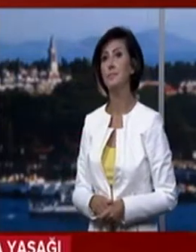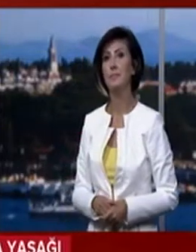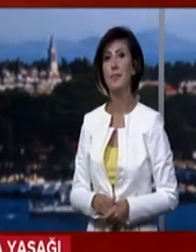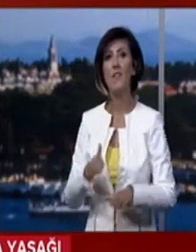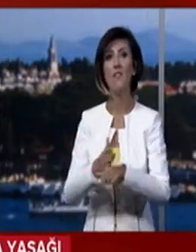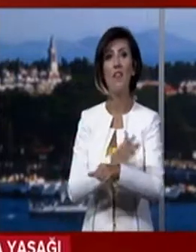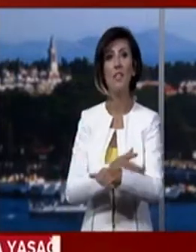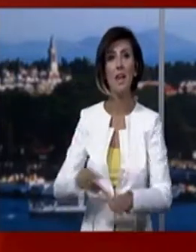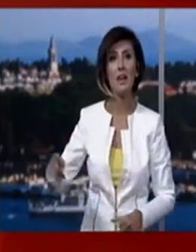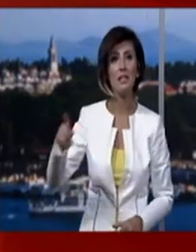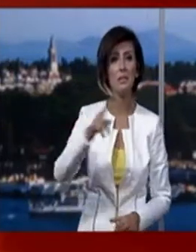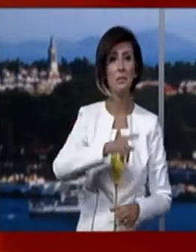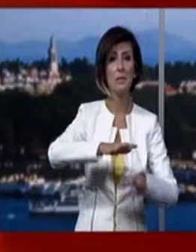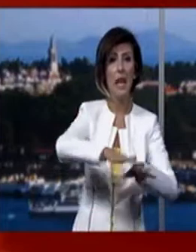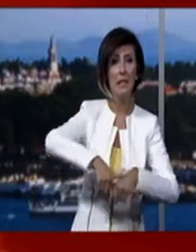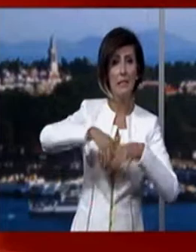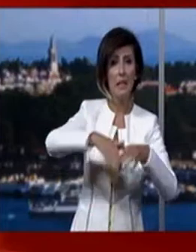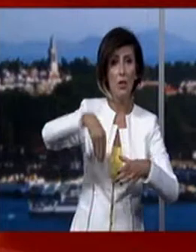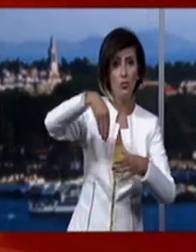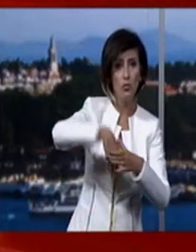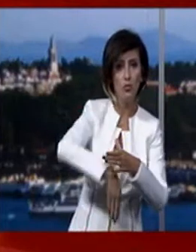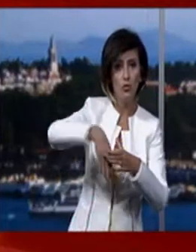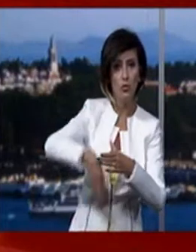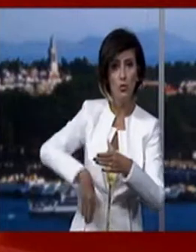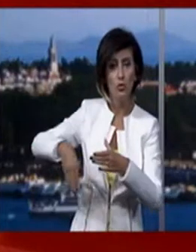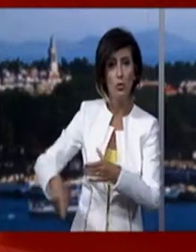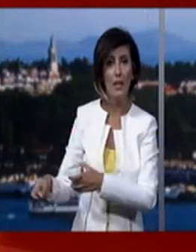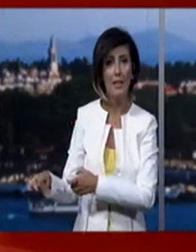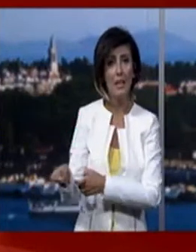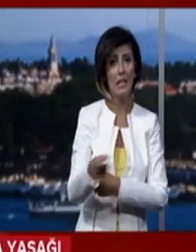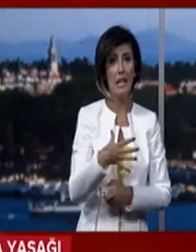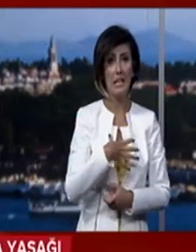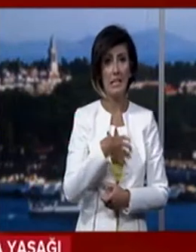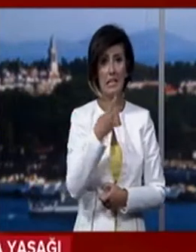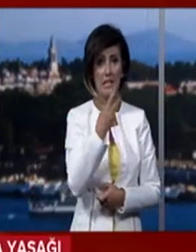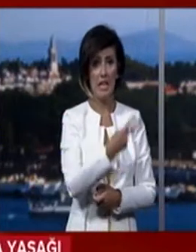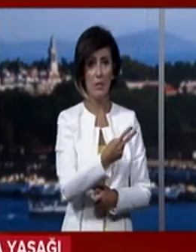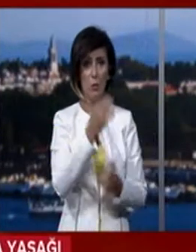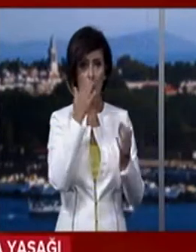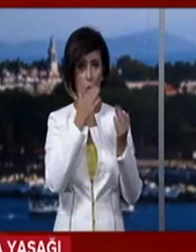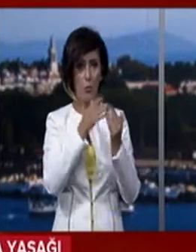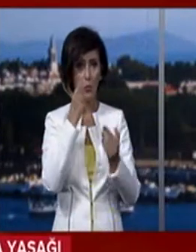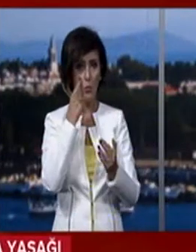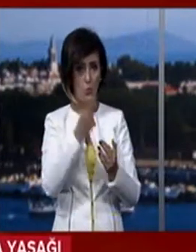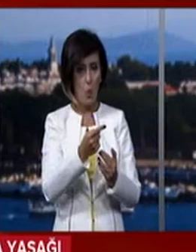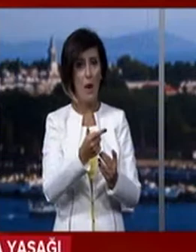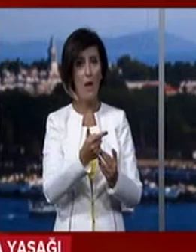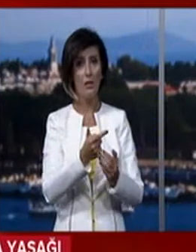Vatandaşımız kazılan hendeklerden teröristlerin kendilerine reva gördüğü muhabirlerini çok şikayet